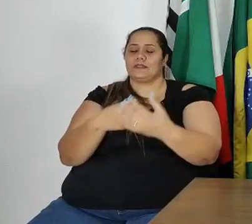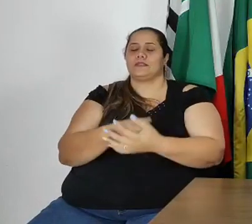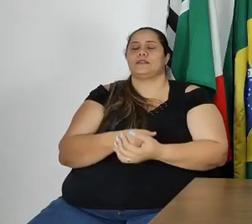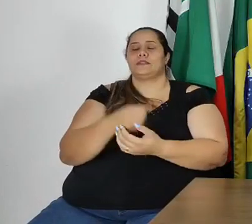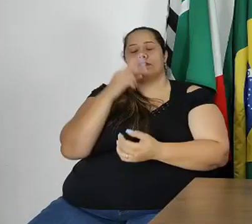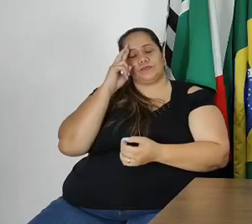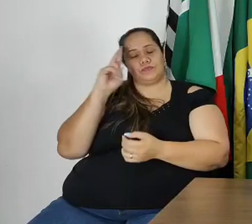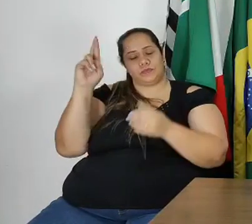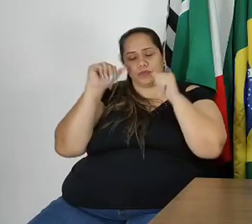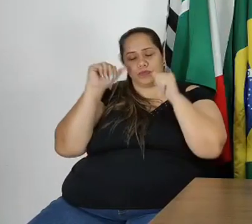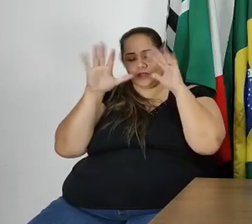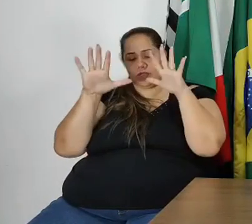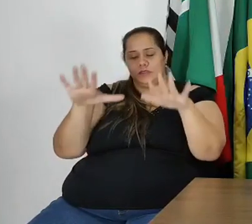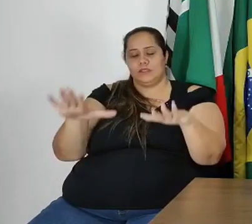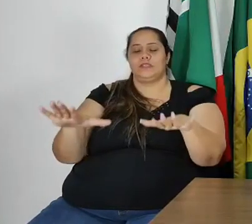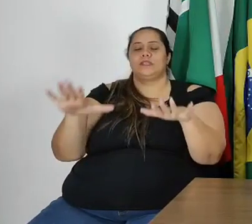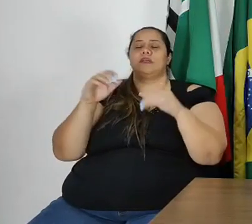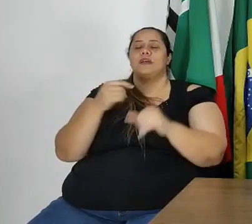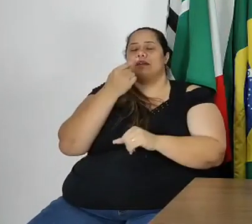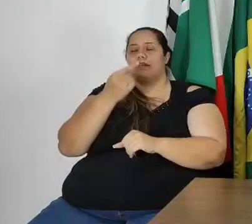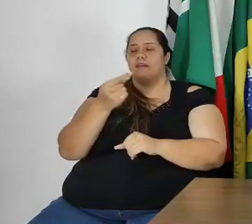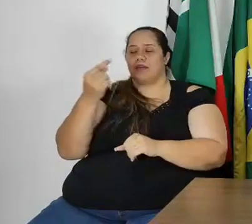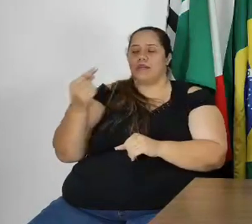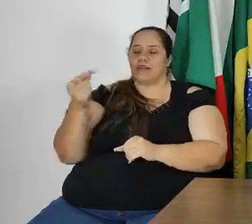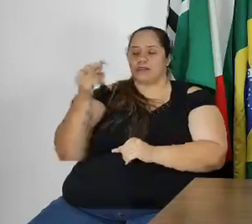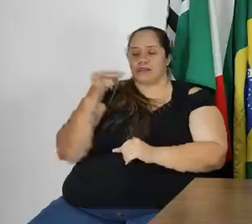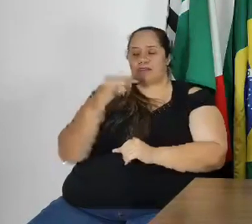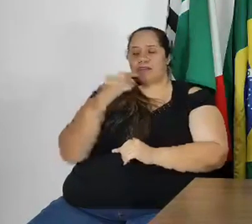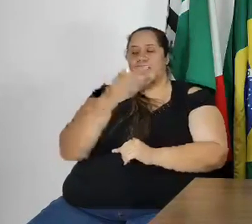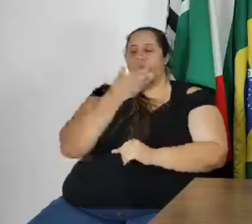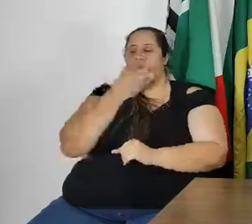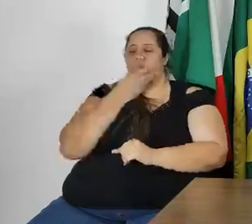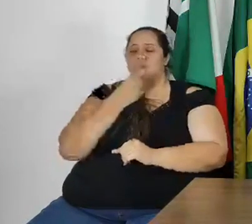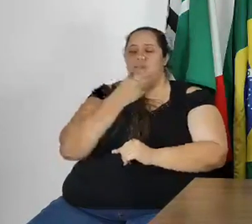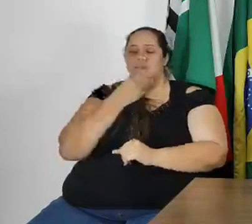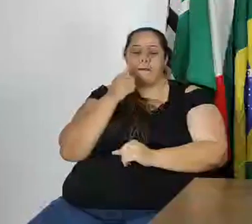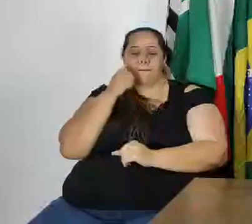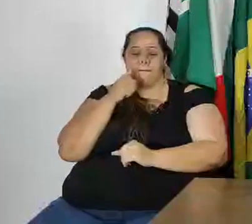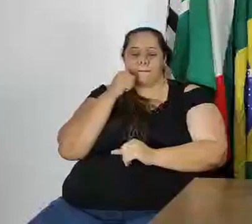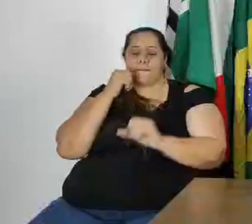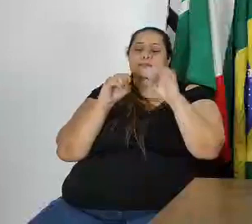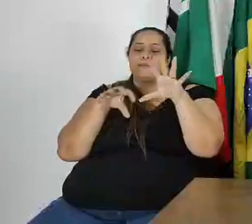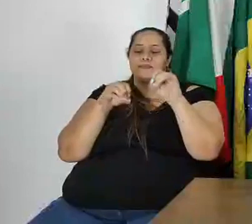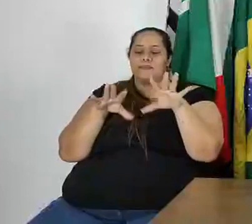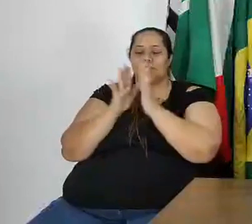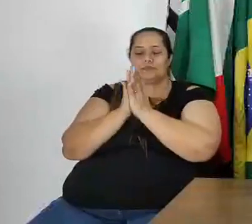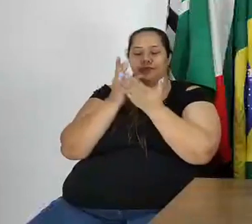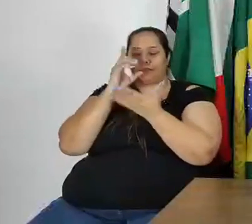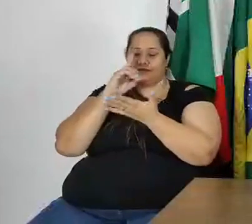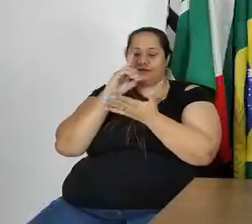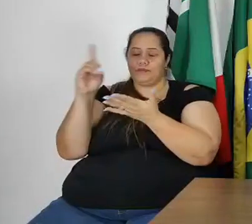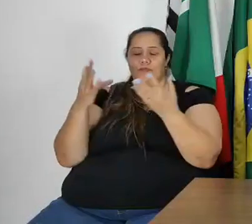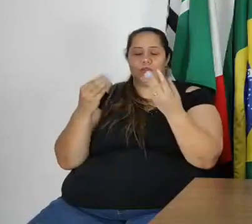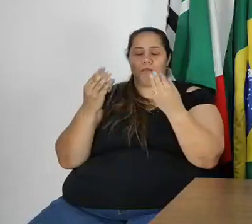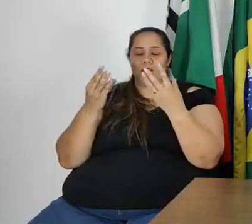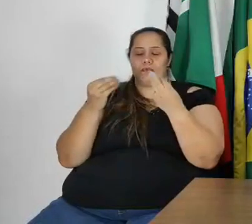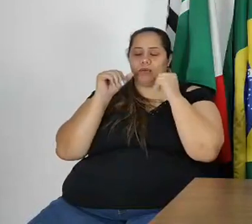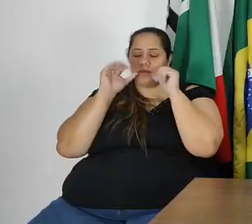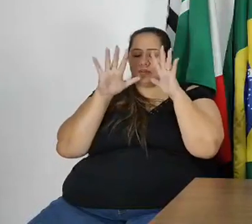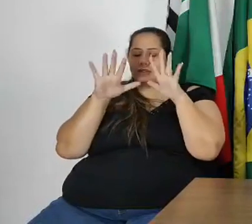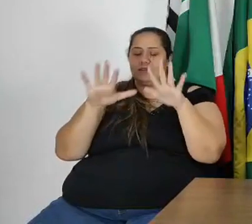Senhor abençoe cada liderança, que o Senhor derrame sobre a vida deles bênção e que eles